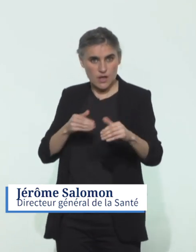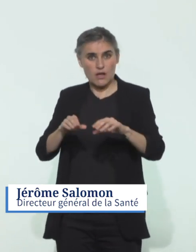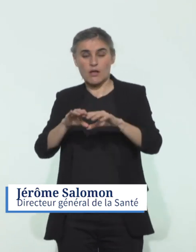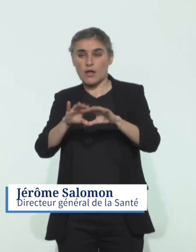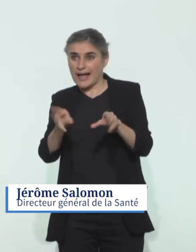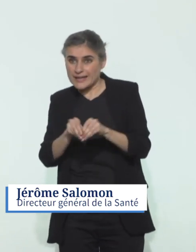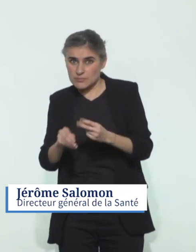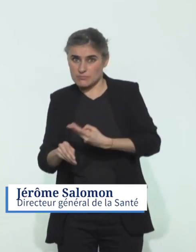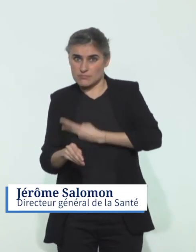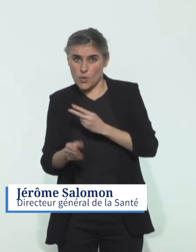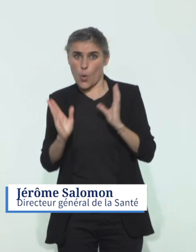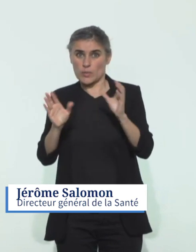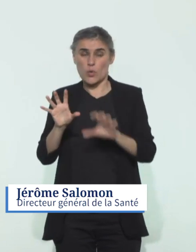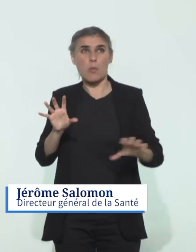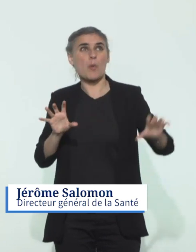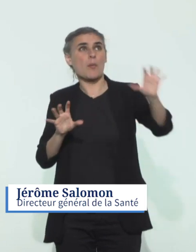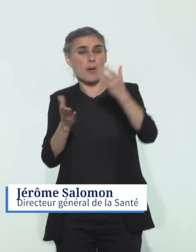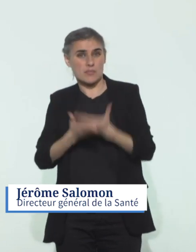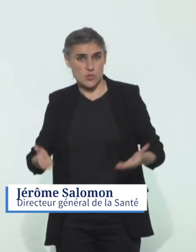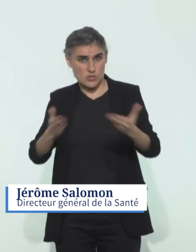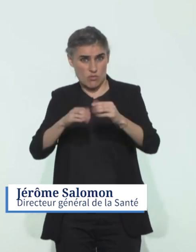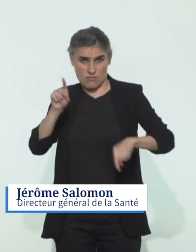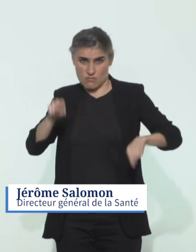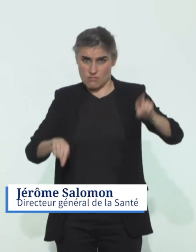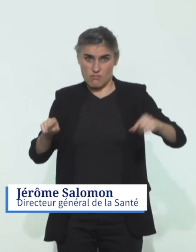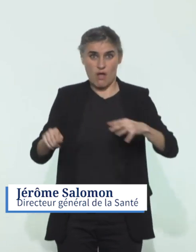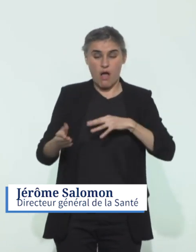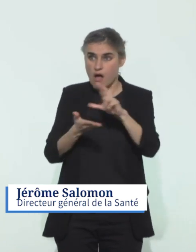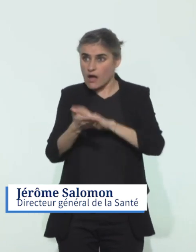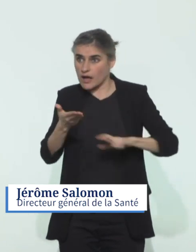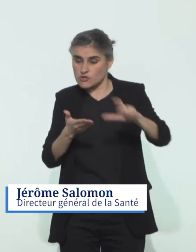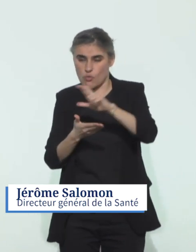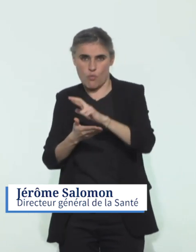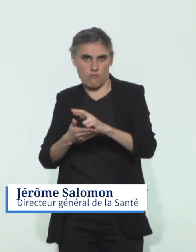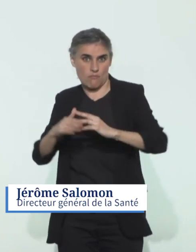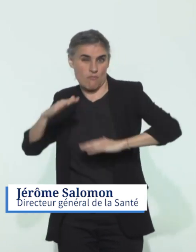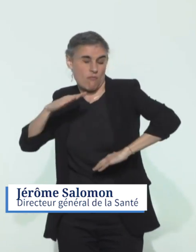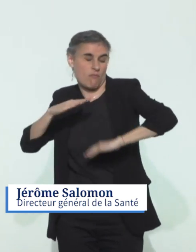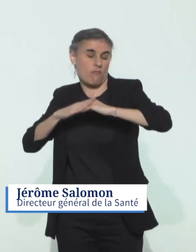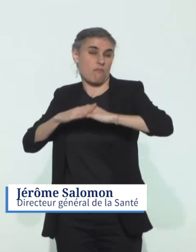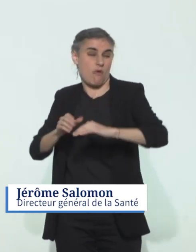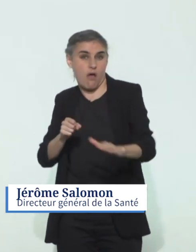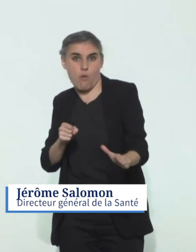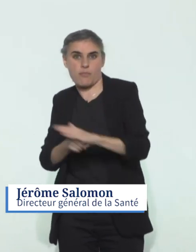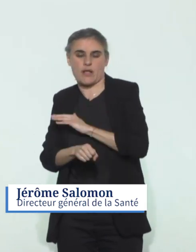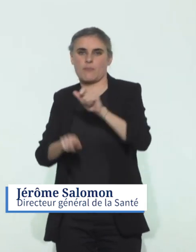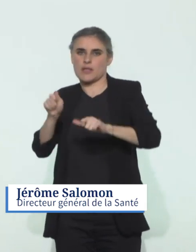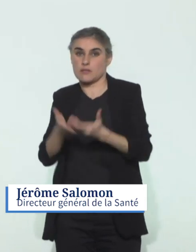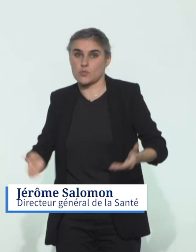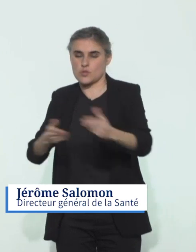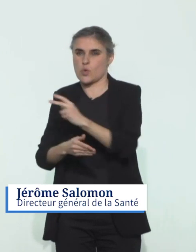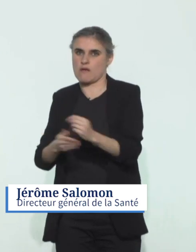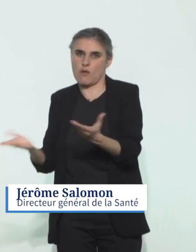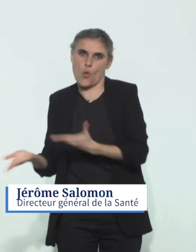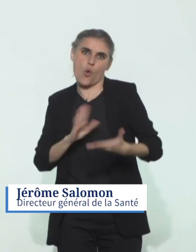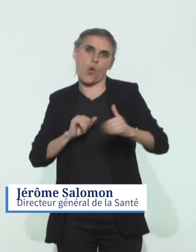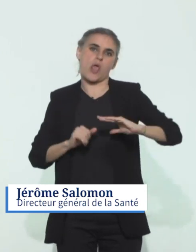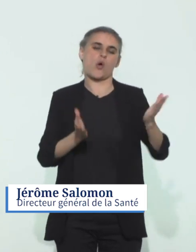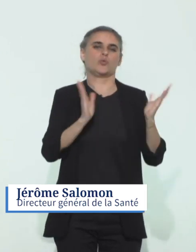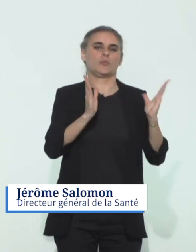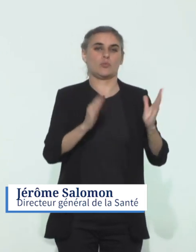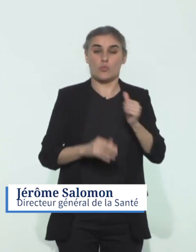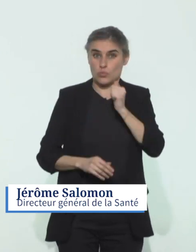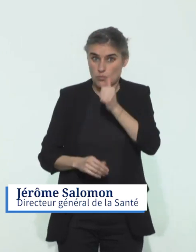est très inégale et certaines régions ont encore besoin de transférer des patients graves. Demain, 2 nouveaux